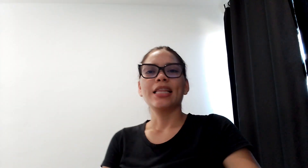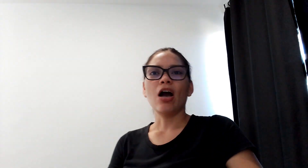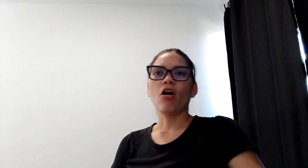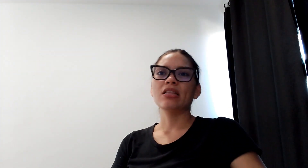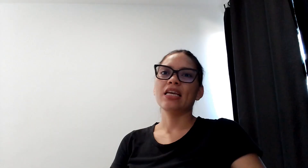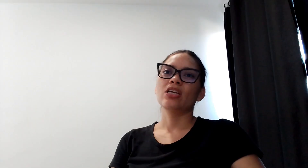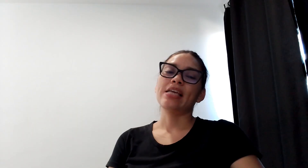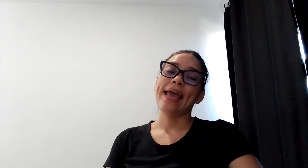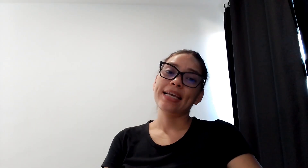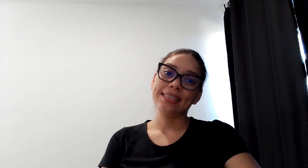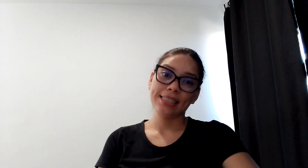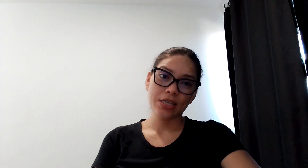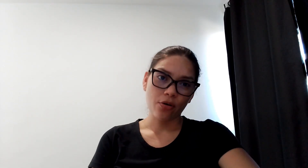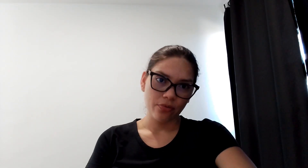Na ordem SOV